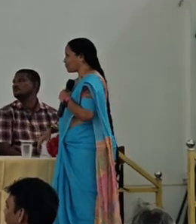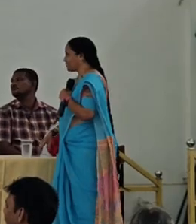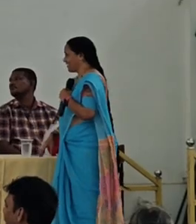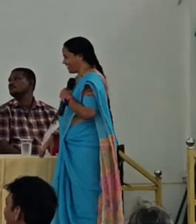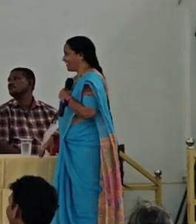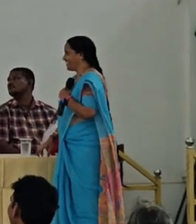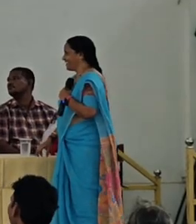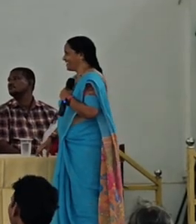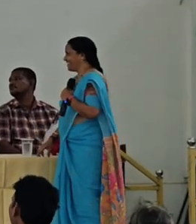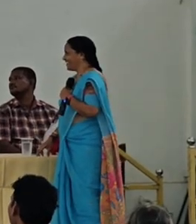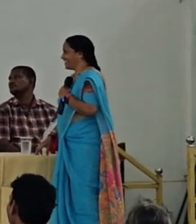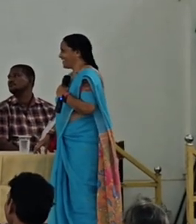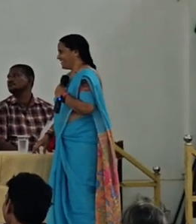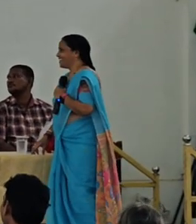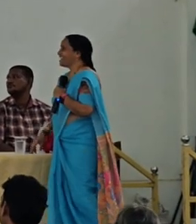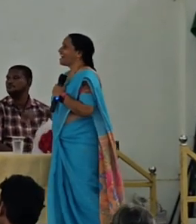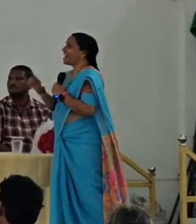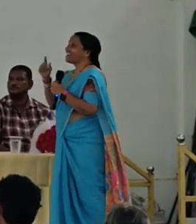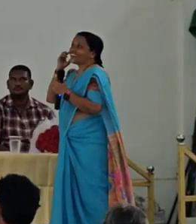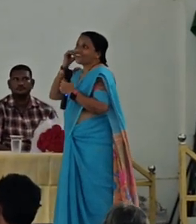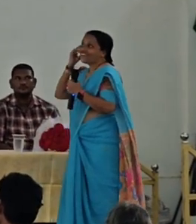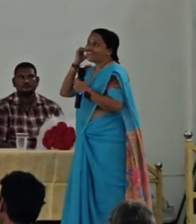ఏపీ